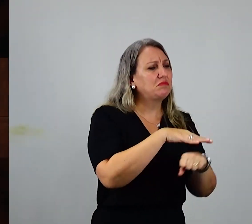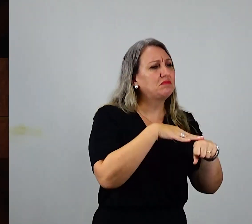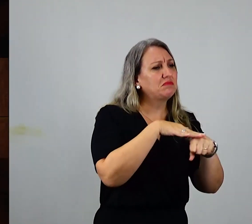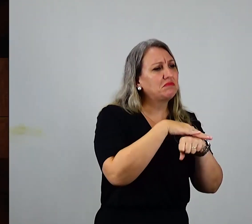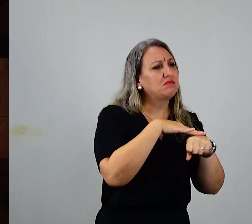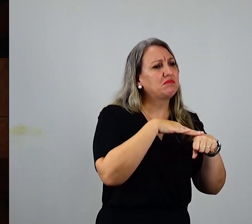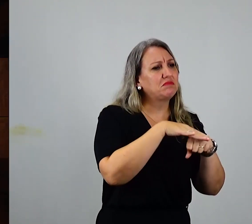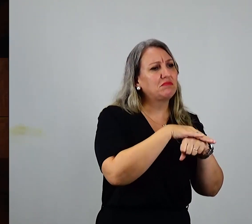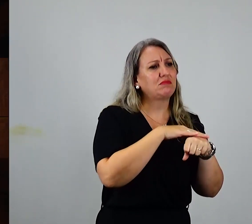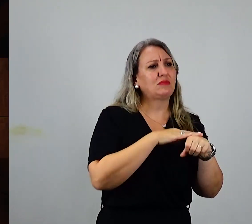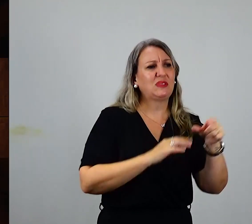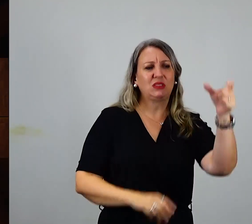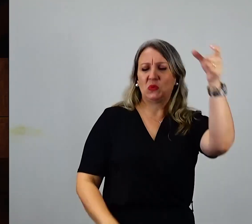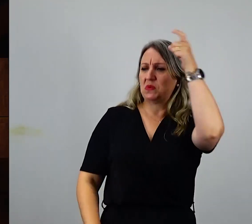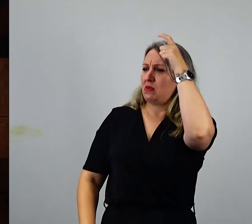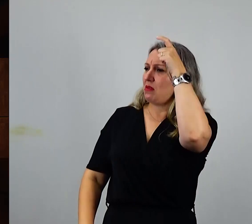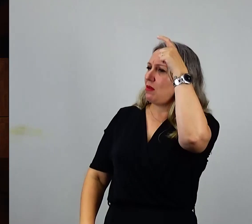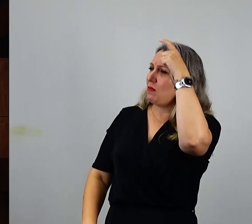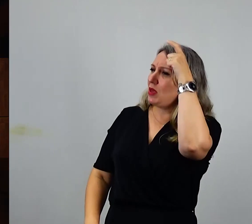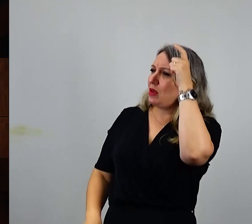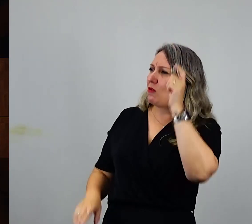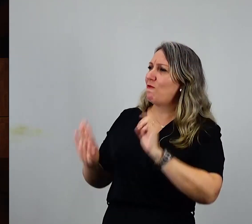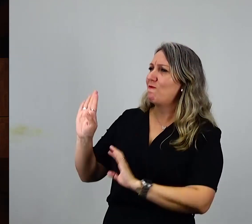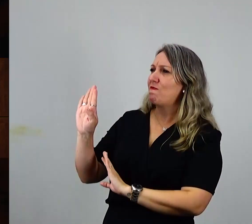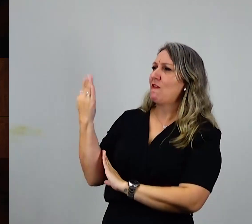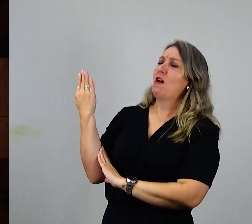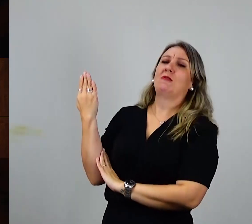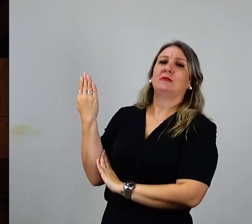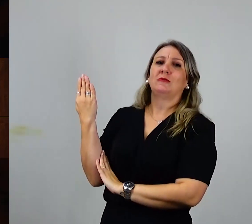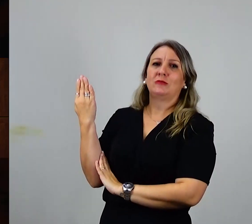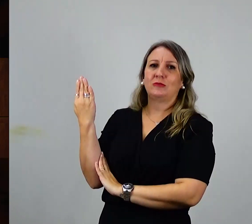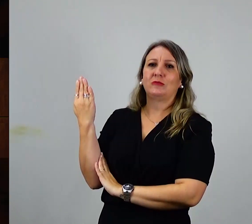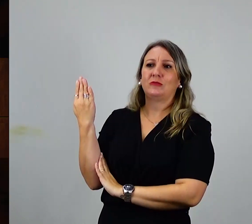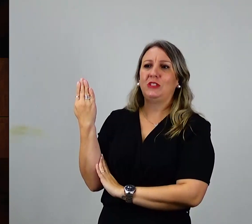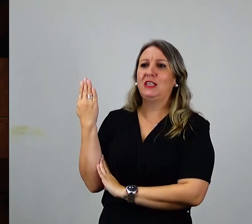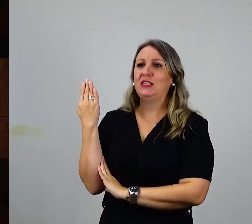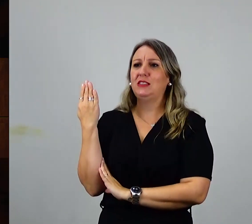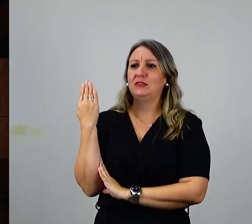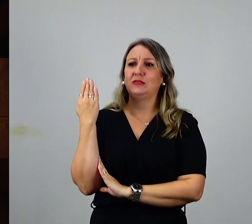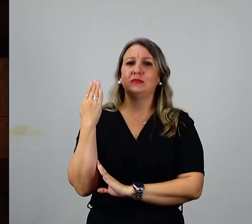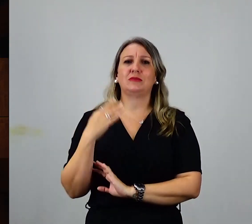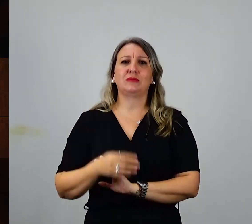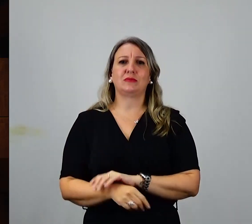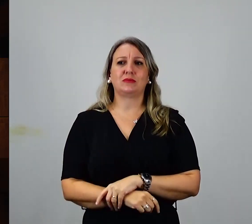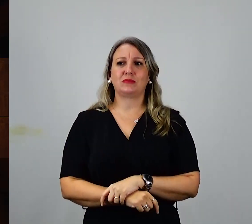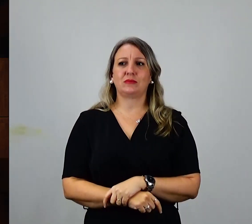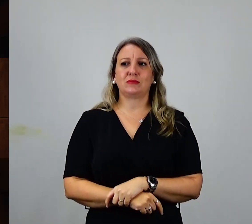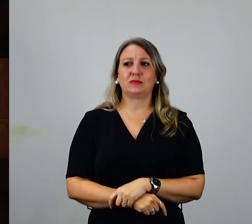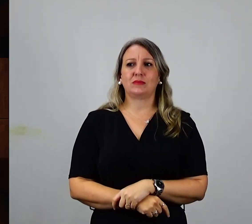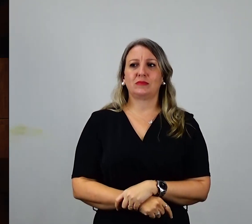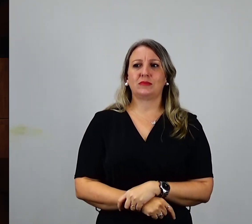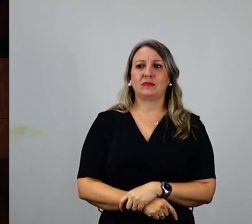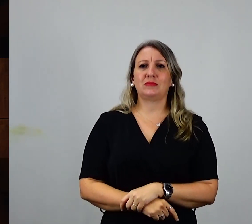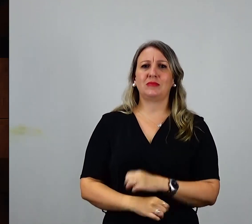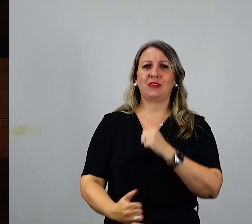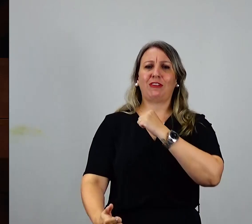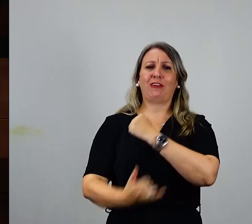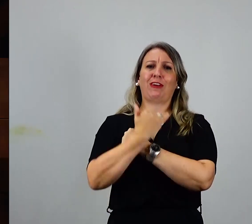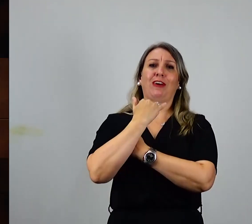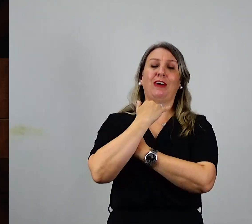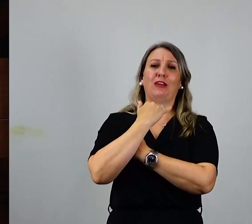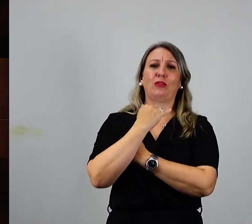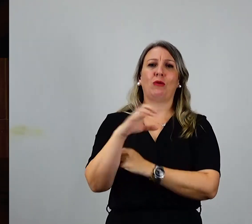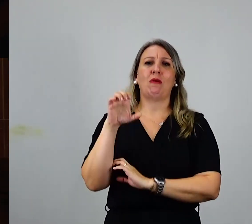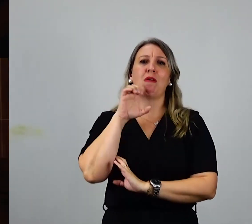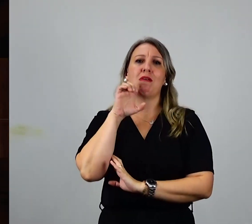Que Deus estava enganando Eva. E que Deus estava